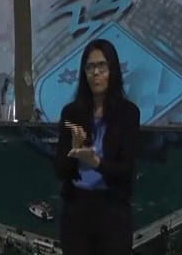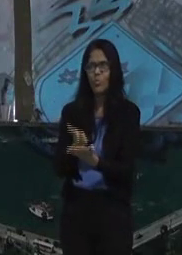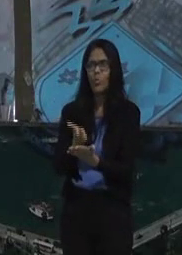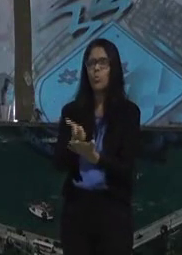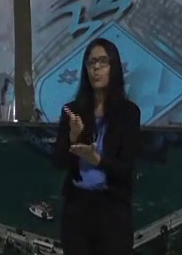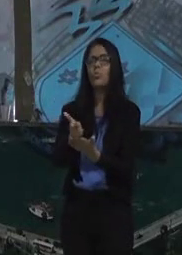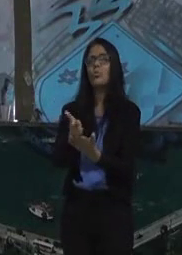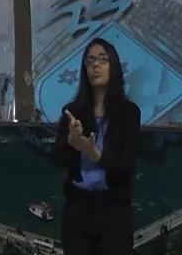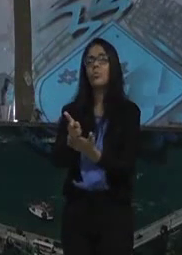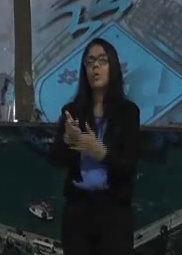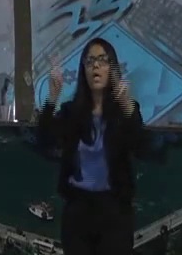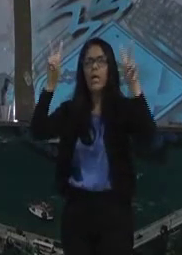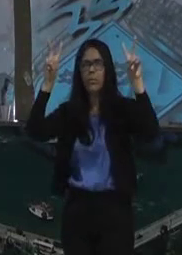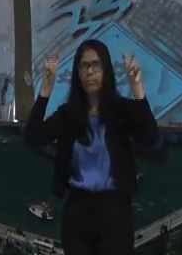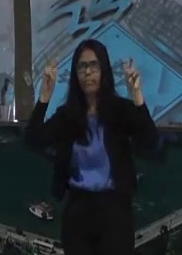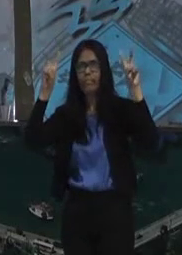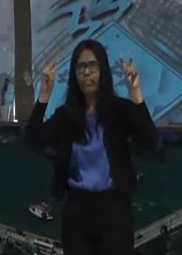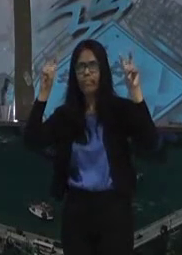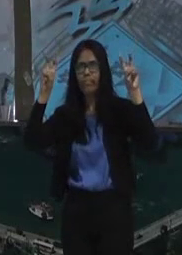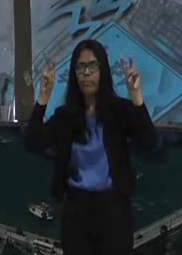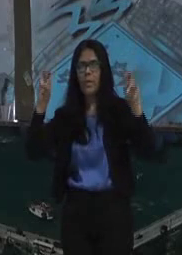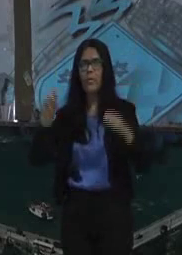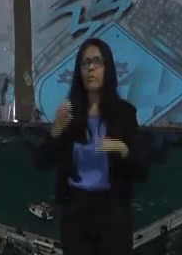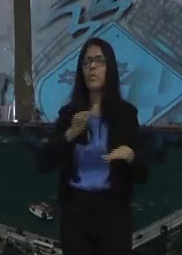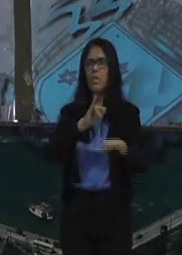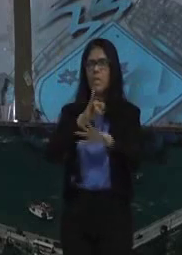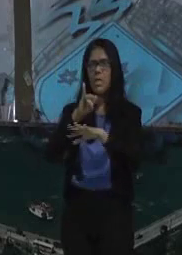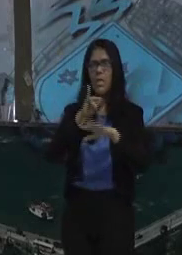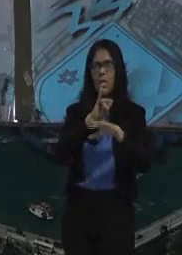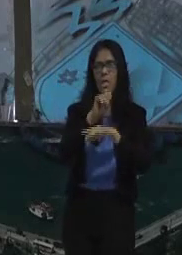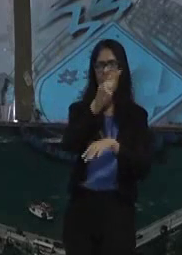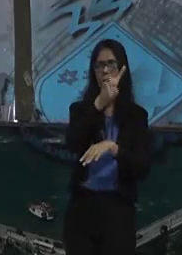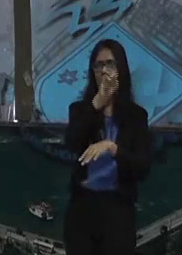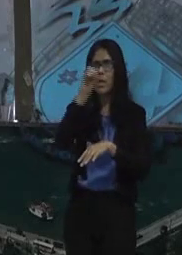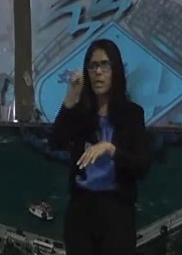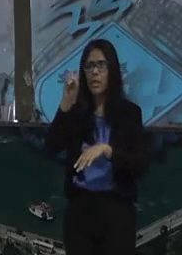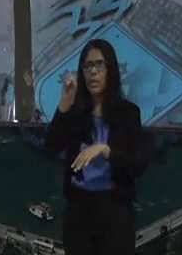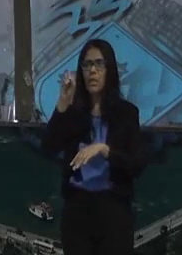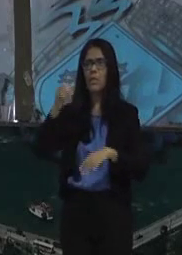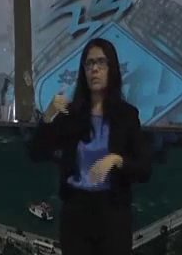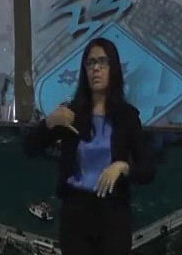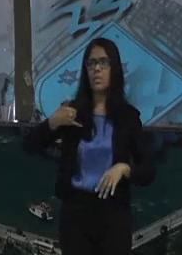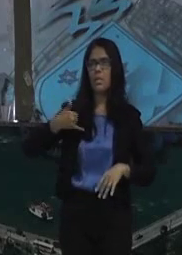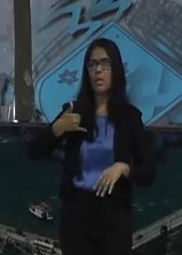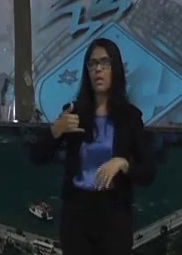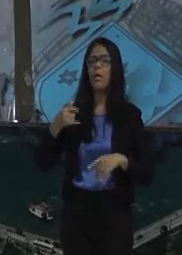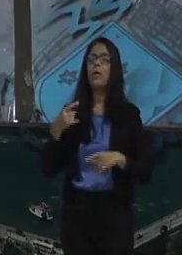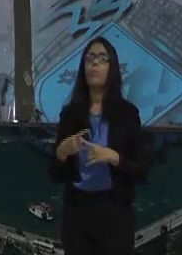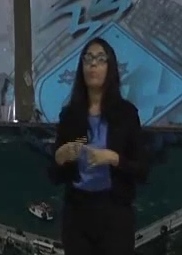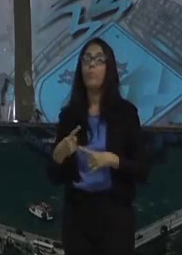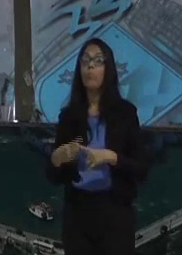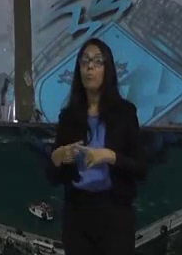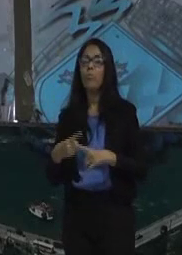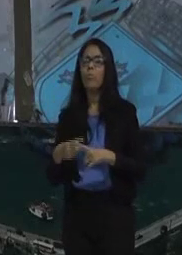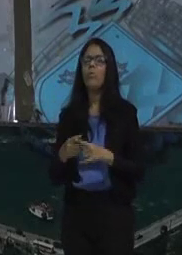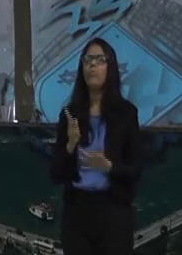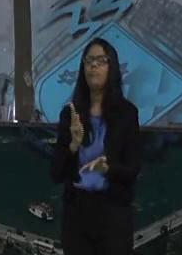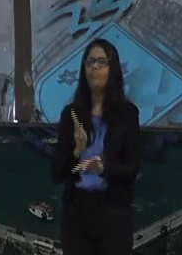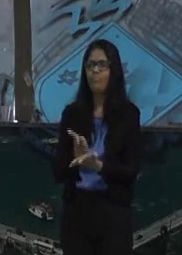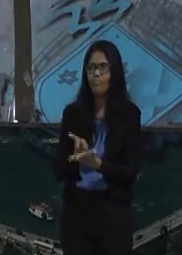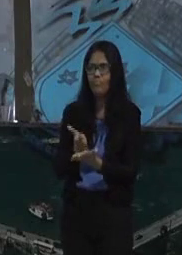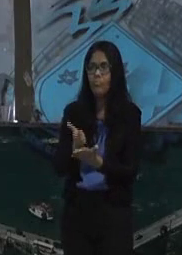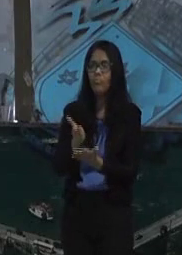anos, tanto nessa casa quanto fora, porque eu sou líder, Eu venho da iniciativa privada, vou